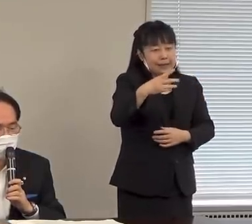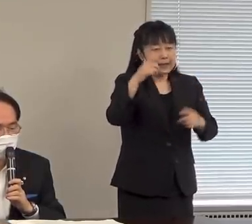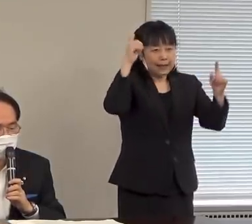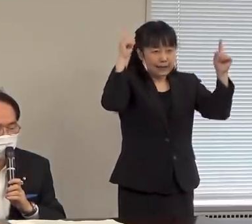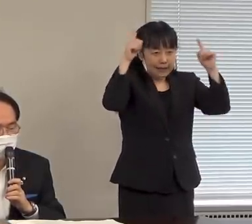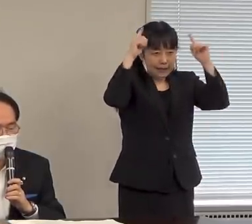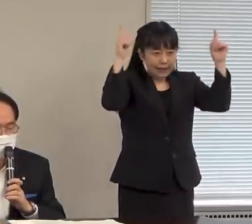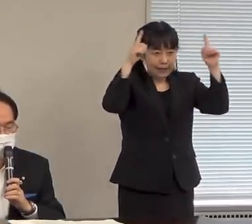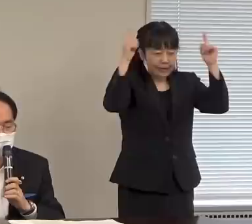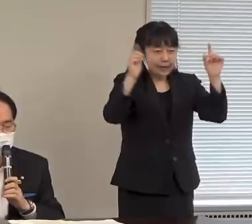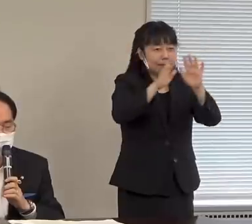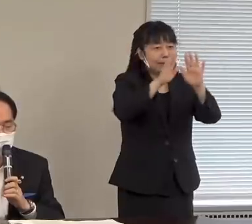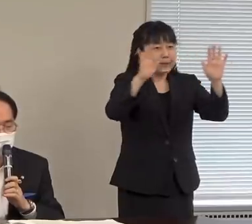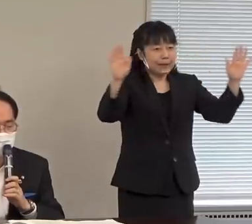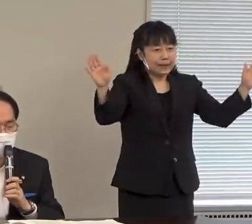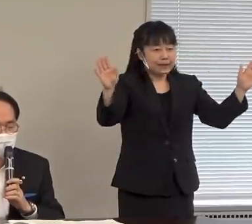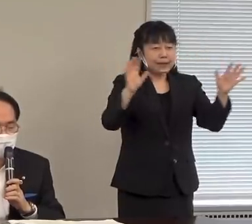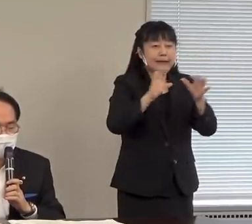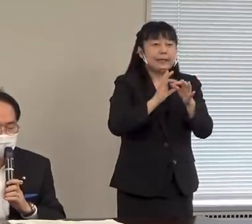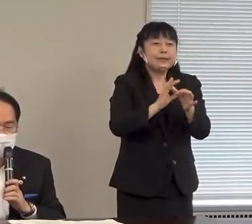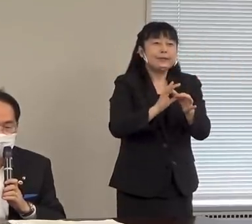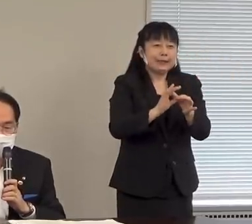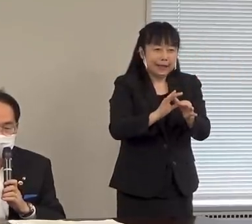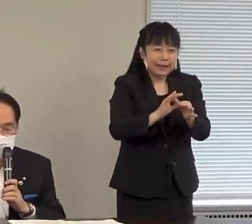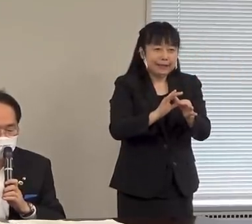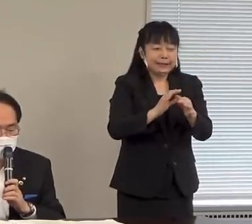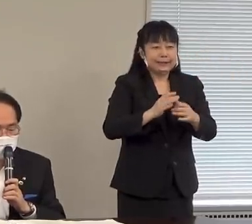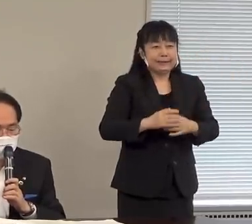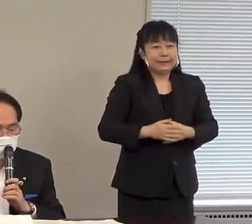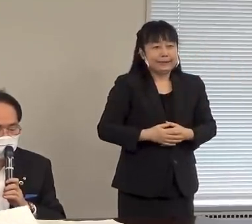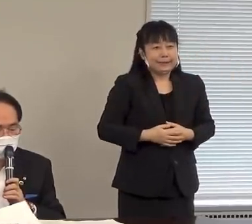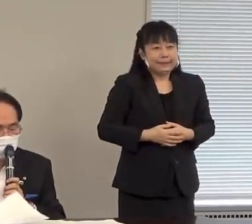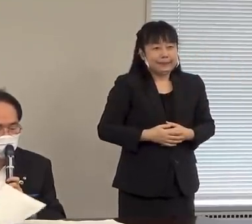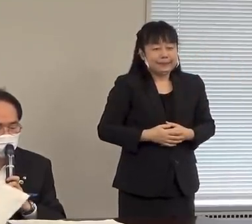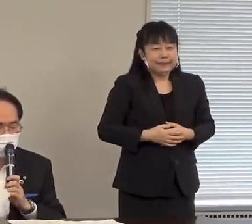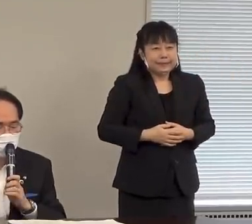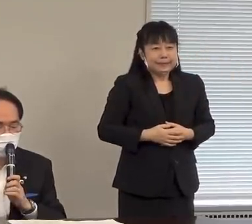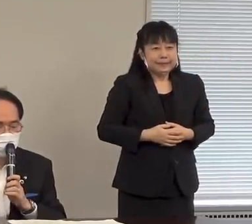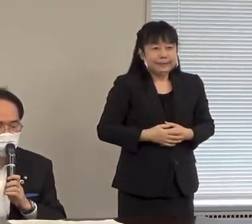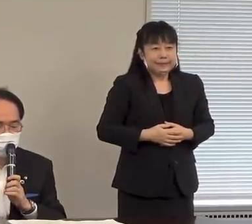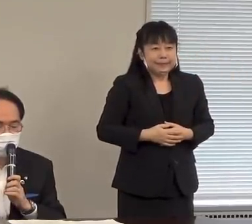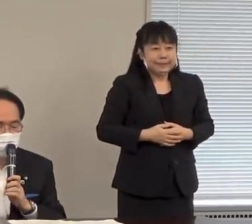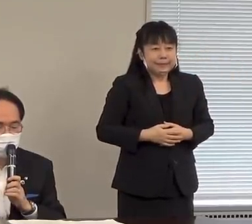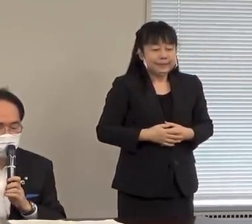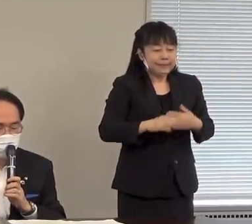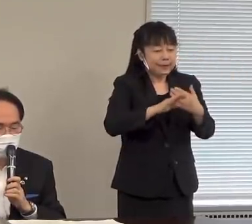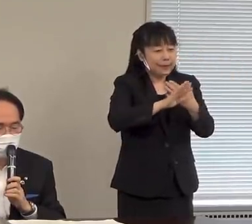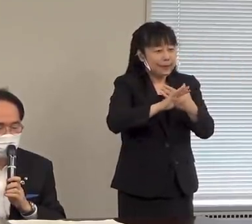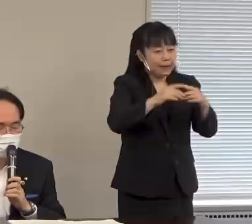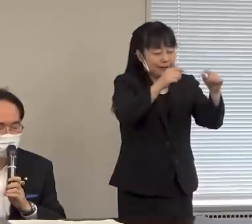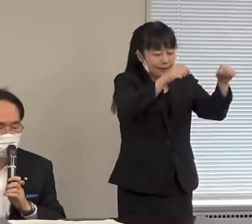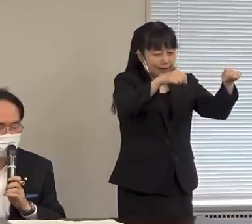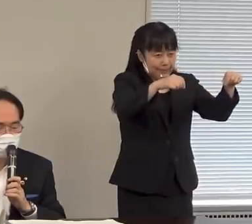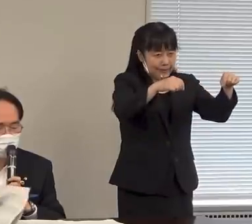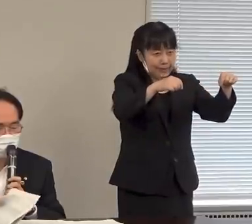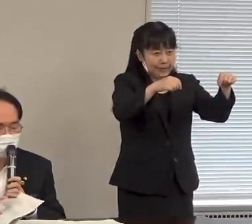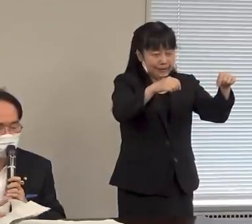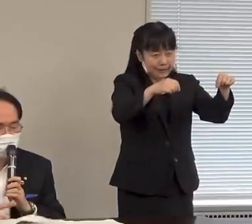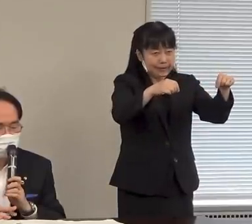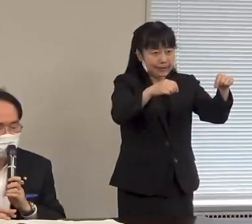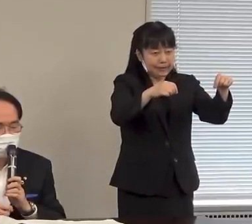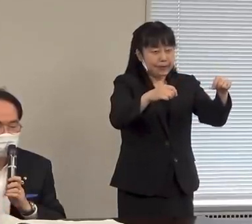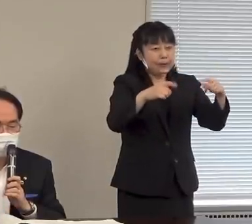過去イベント等の開催につきましては、別紙2に催しのイベント等